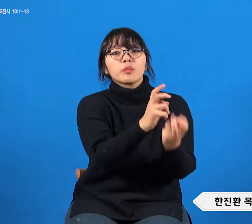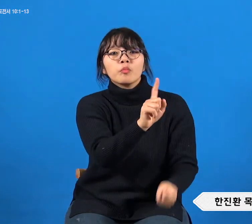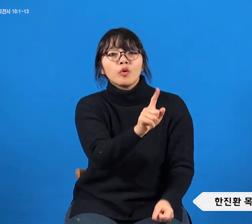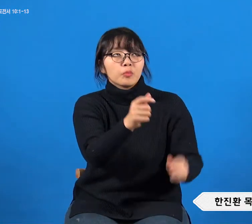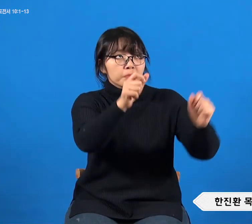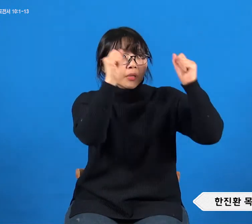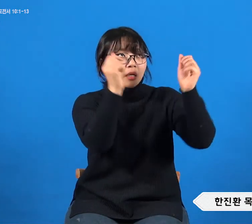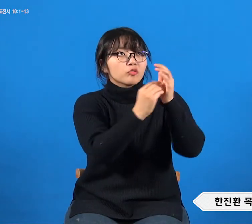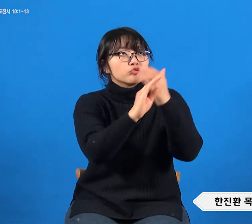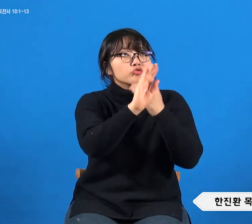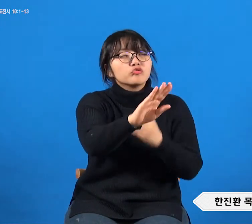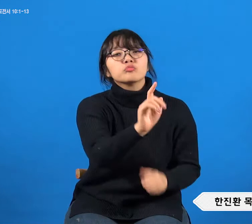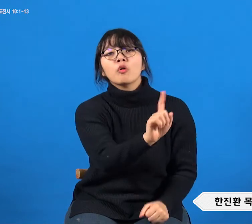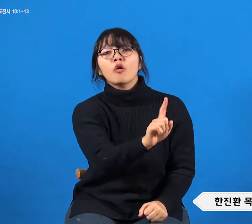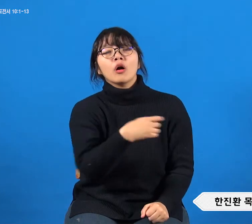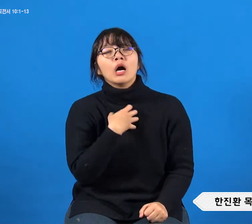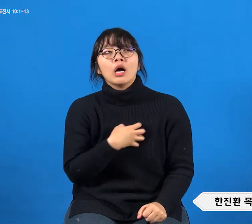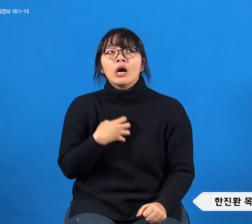기다리고 있는지